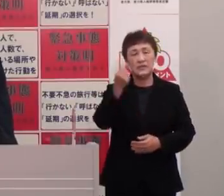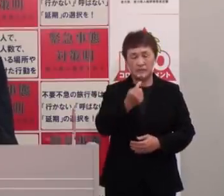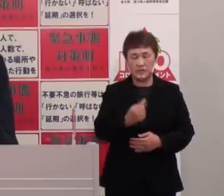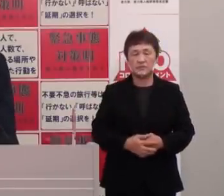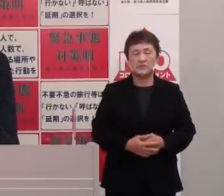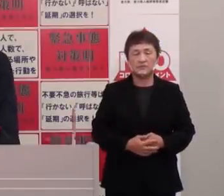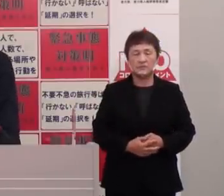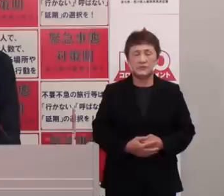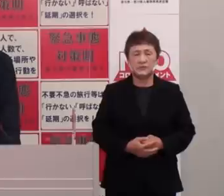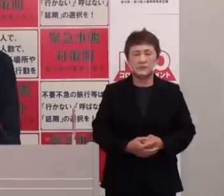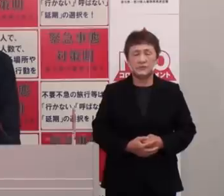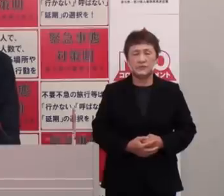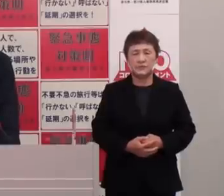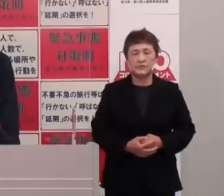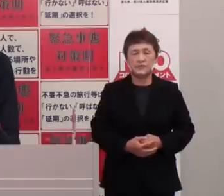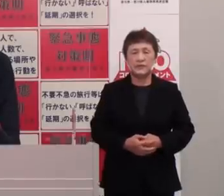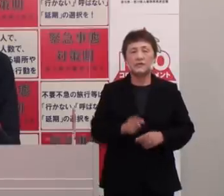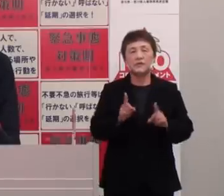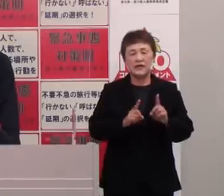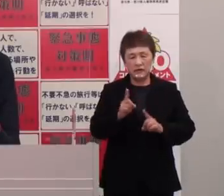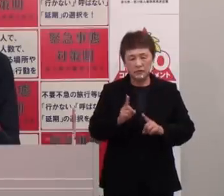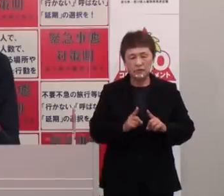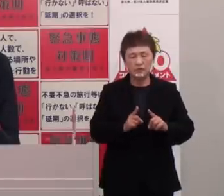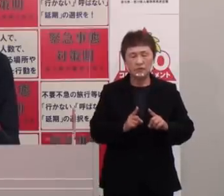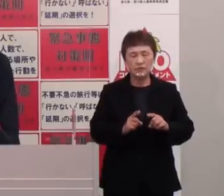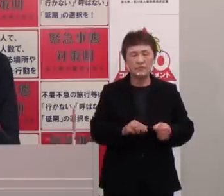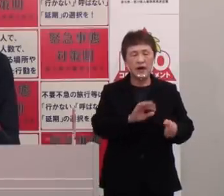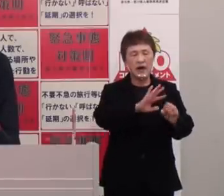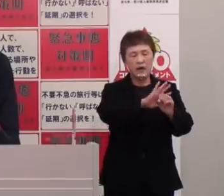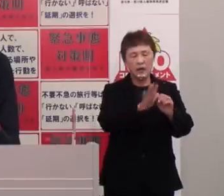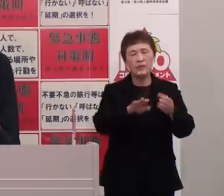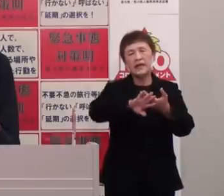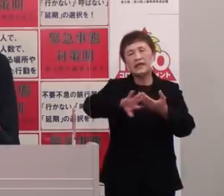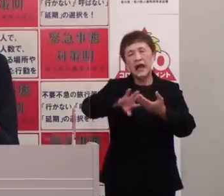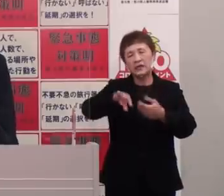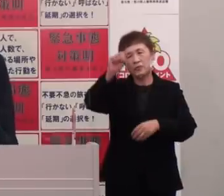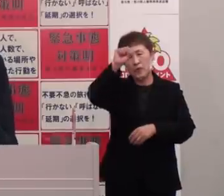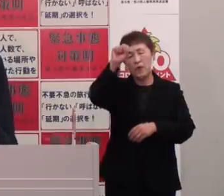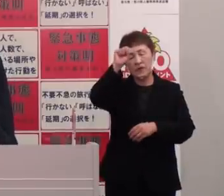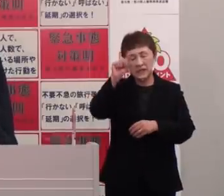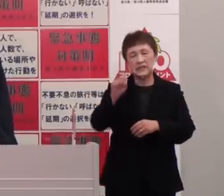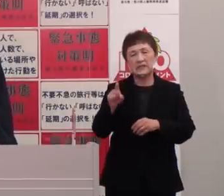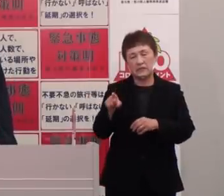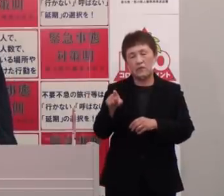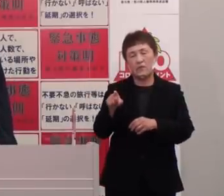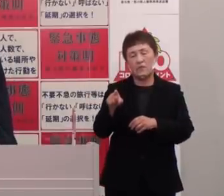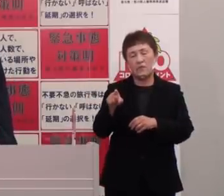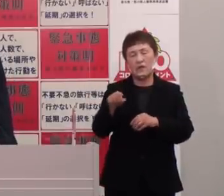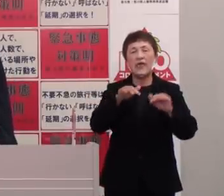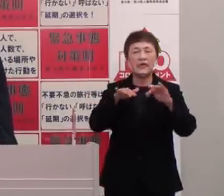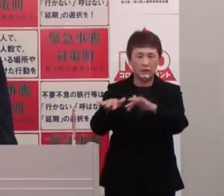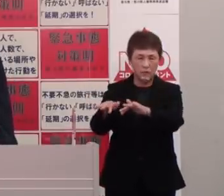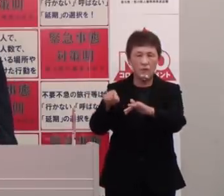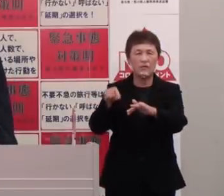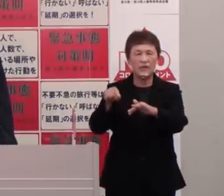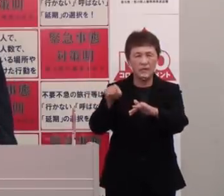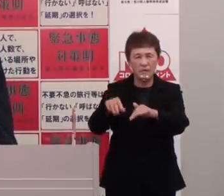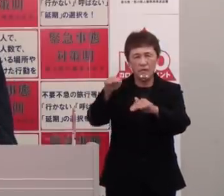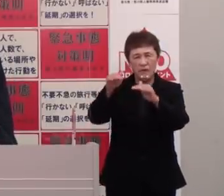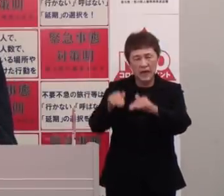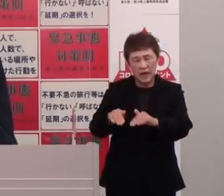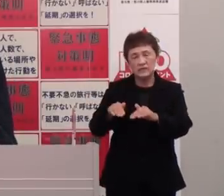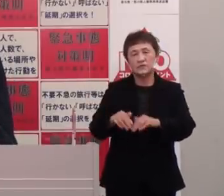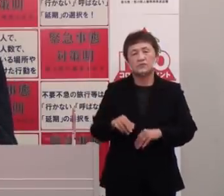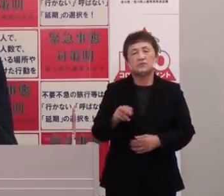よ、この一般医療への影響等を最小限にしていく